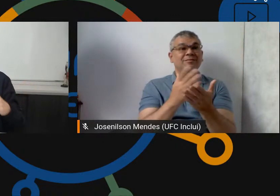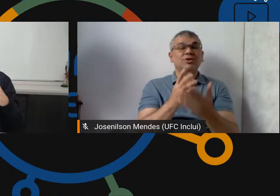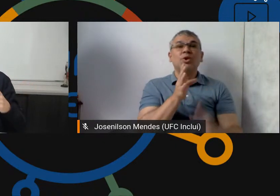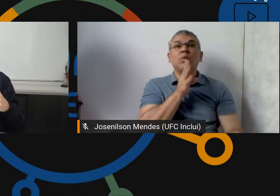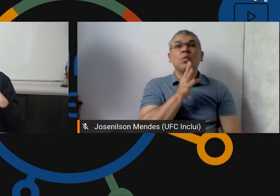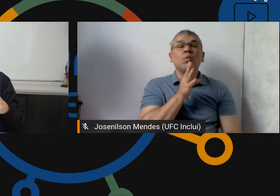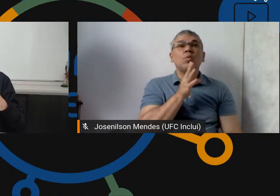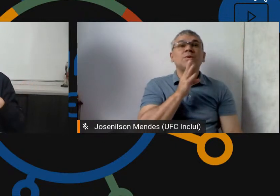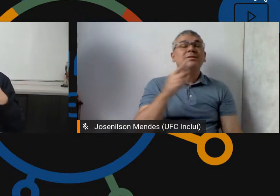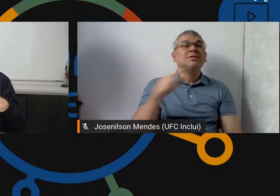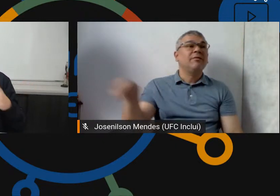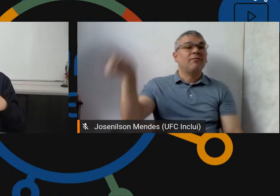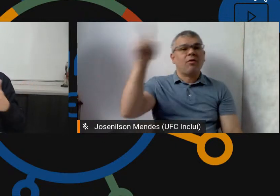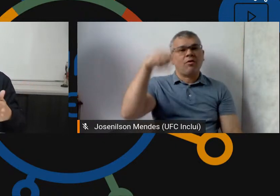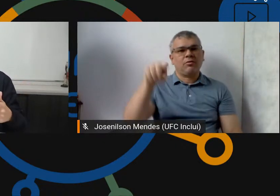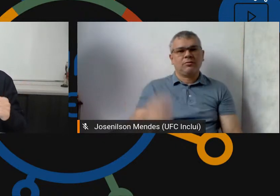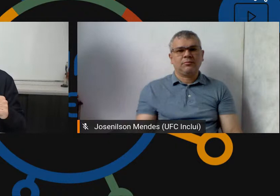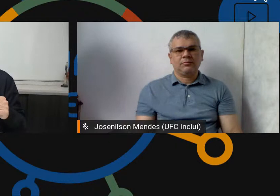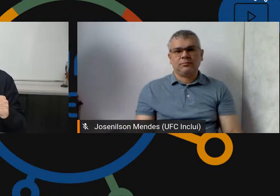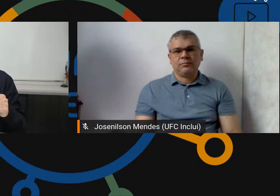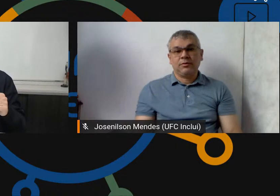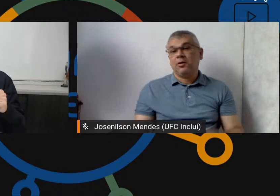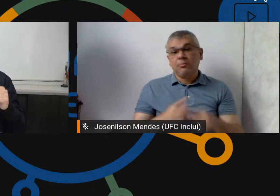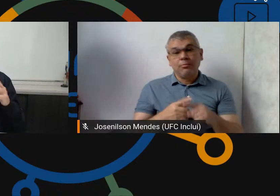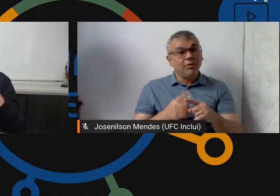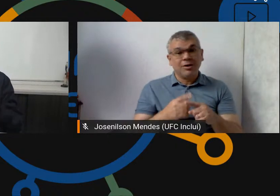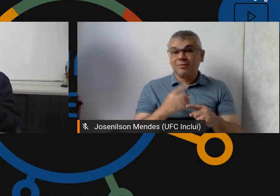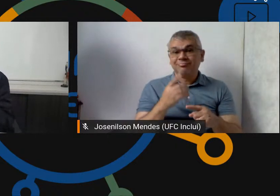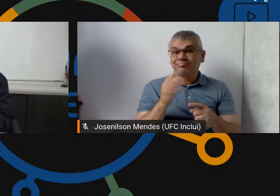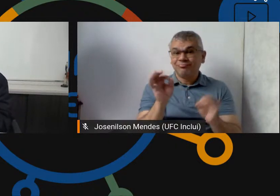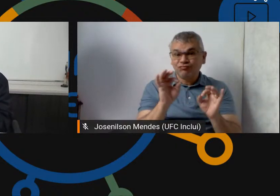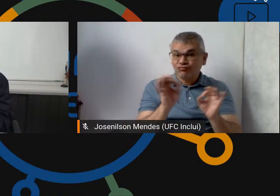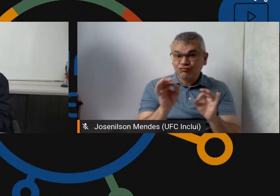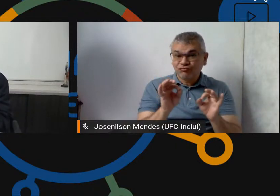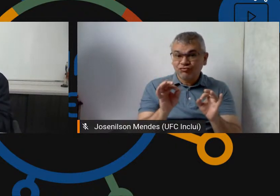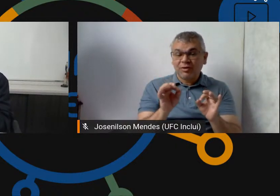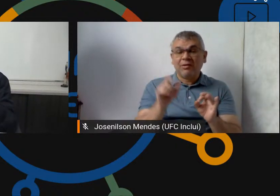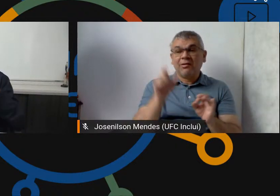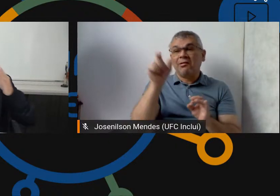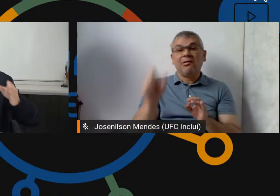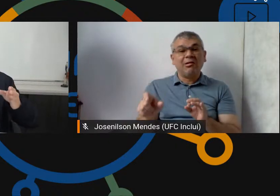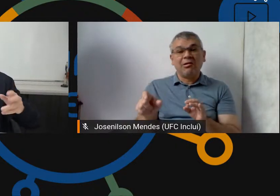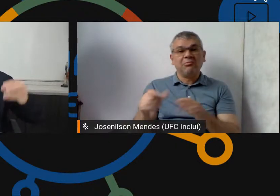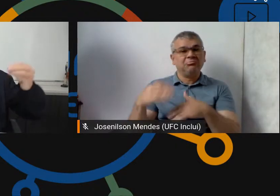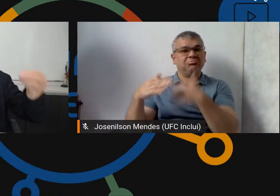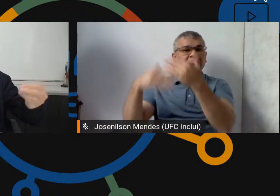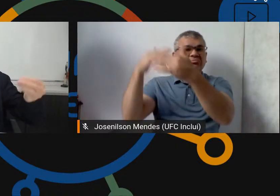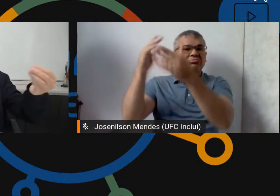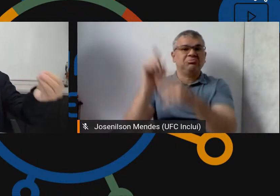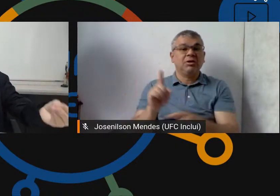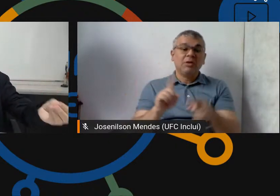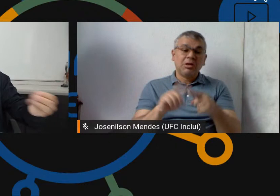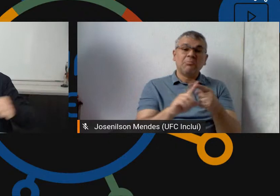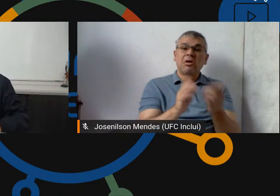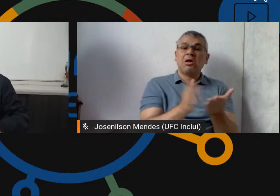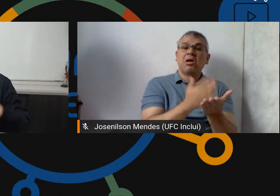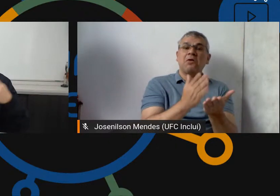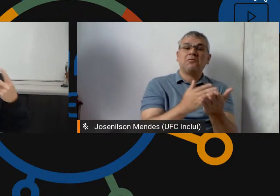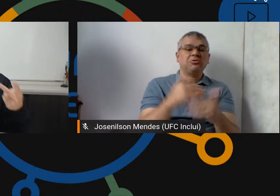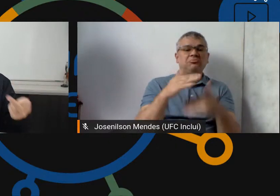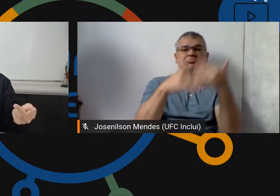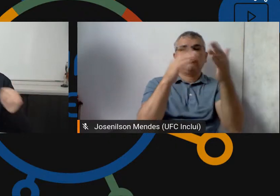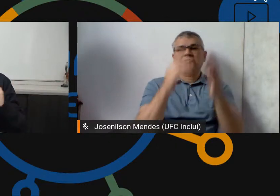porque senão nem ele nem a revista vão para frente. É como quem não sabe nadar tentar pular na água para salvar o indivíduo que está se